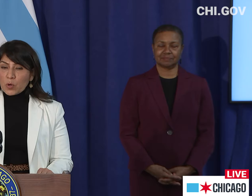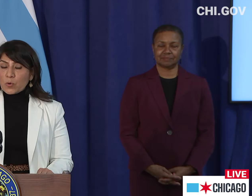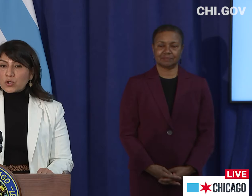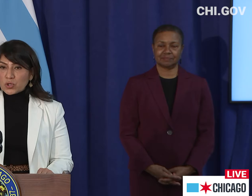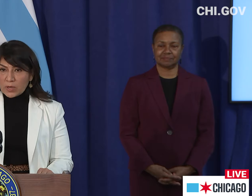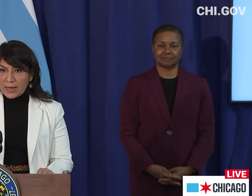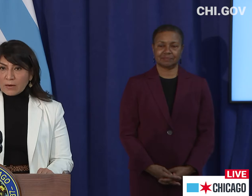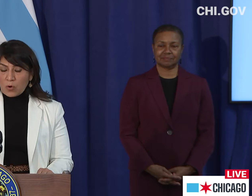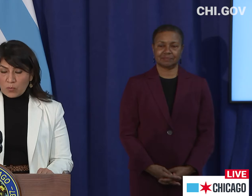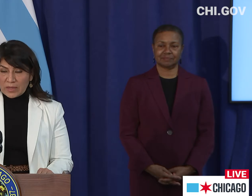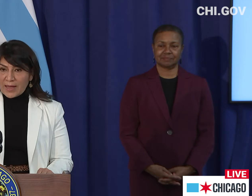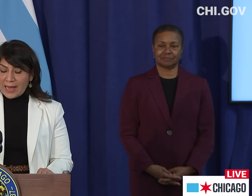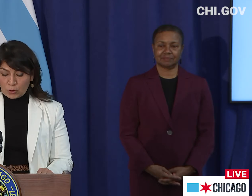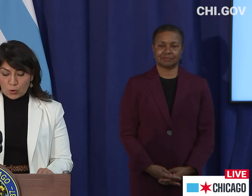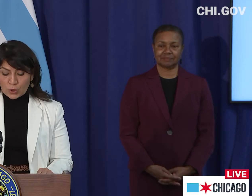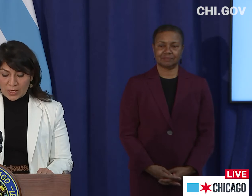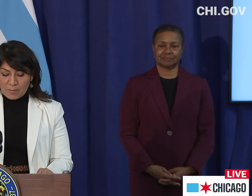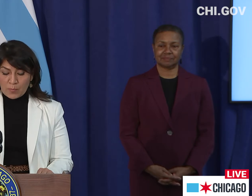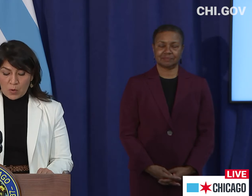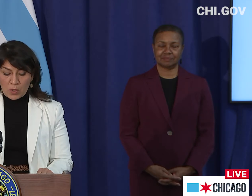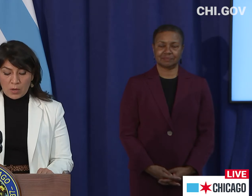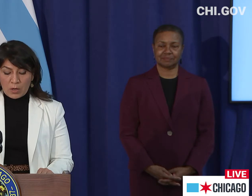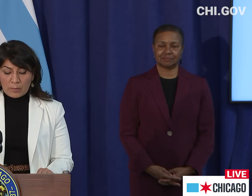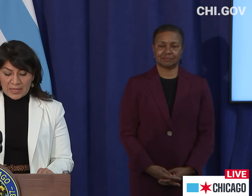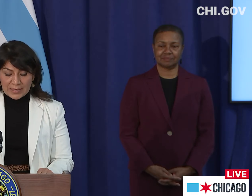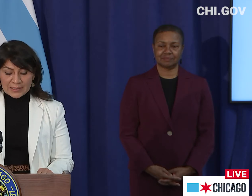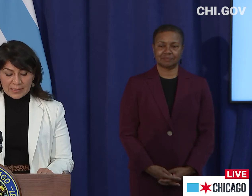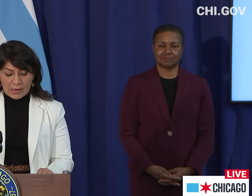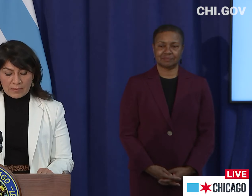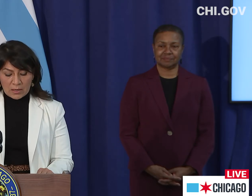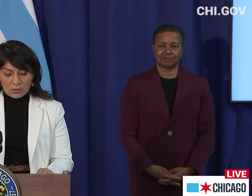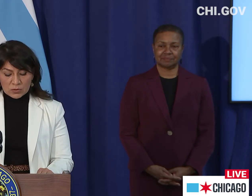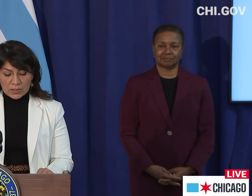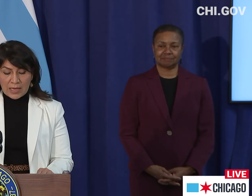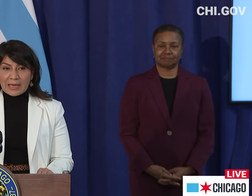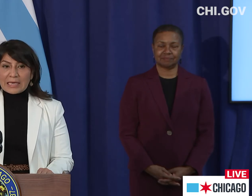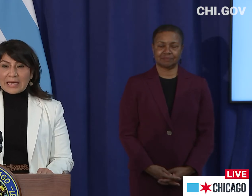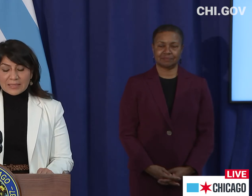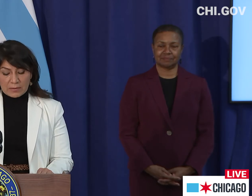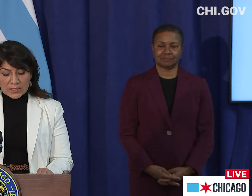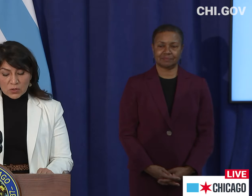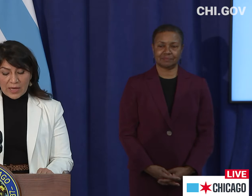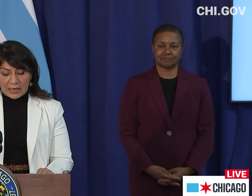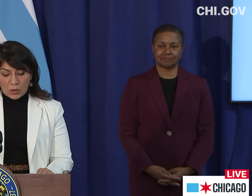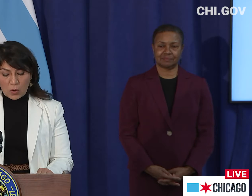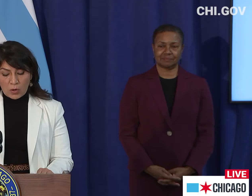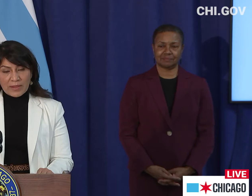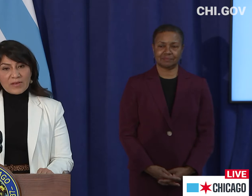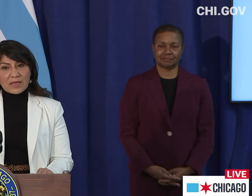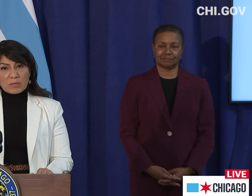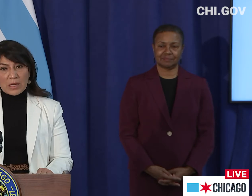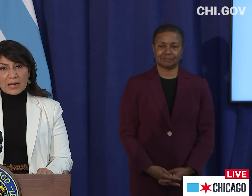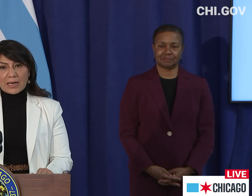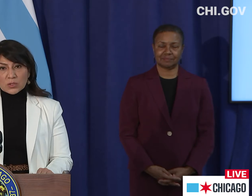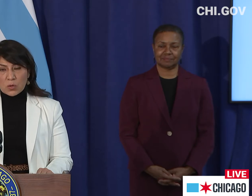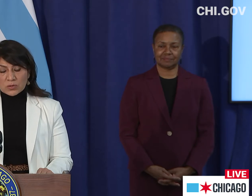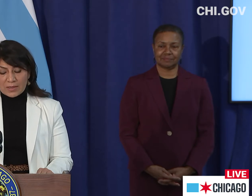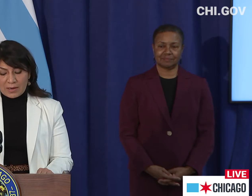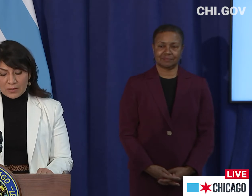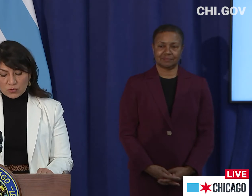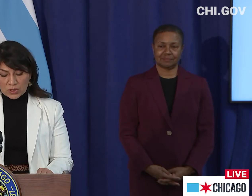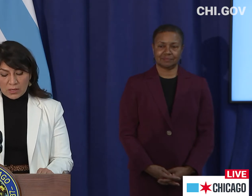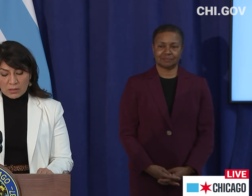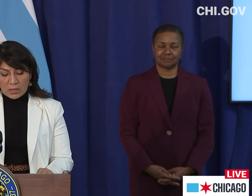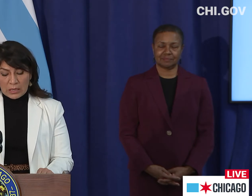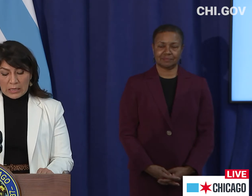y proporcionar comida a todo tiempo mientras están abiertos. Y el servicio de alcohol debe terminar a las 11